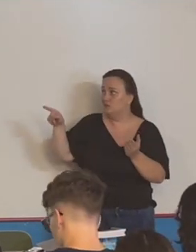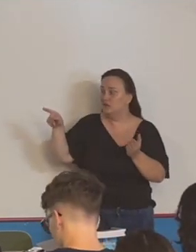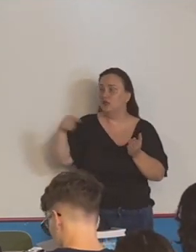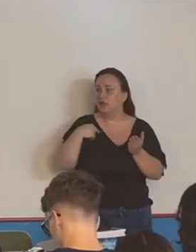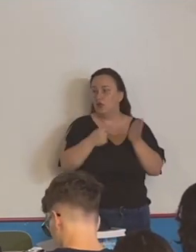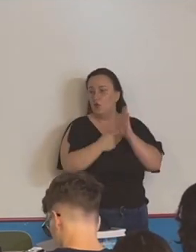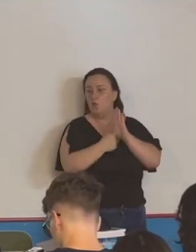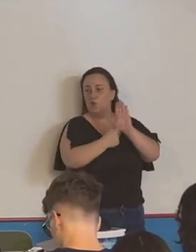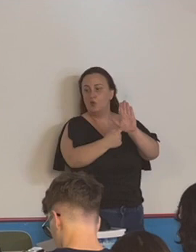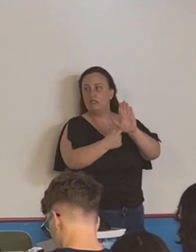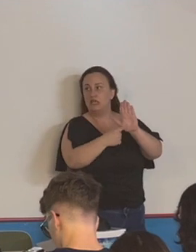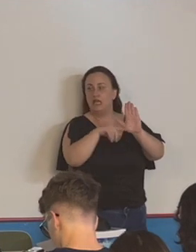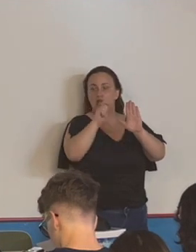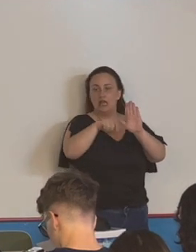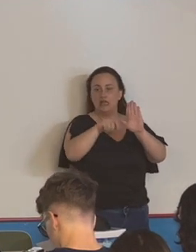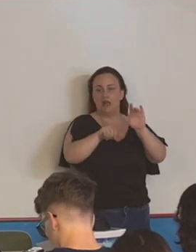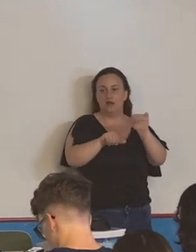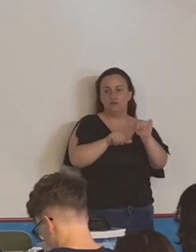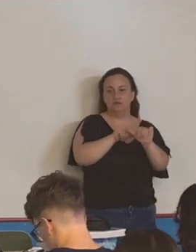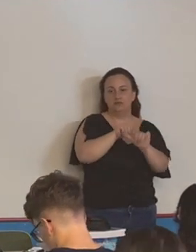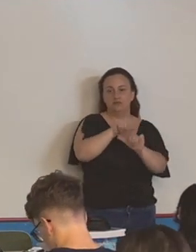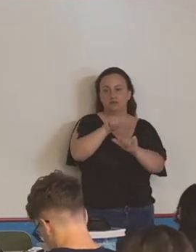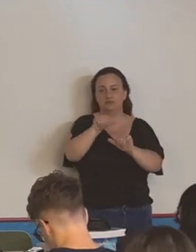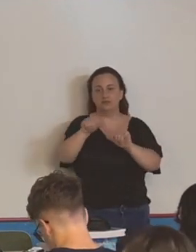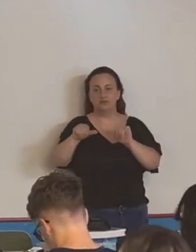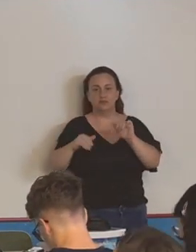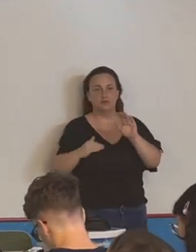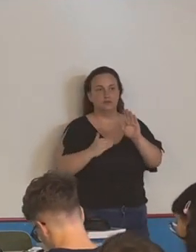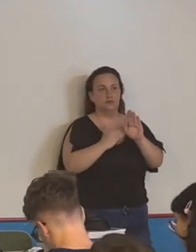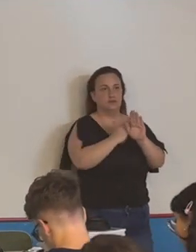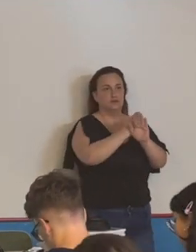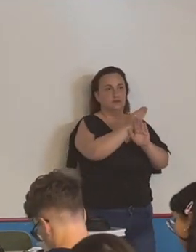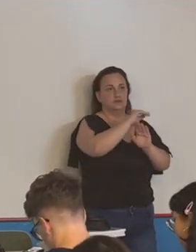né? Então, era simplesmente uma máquina que eu